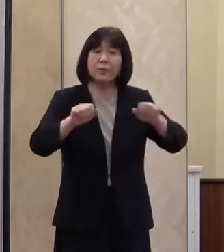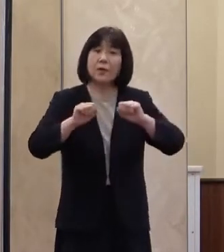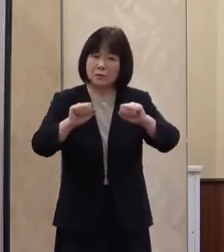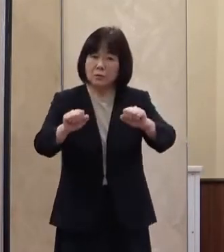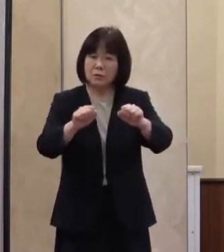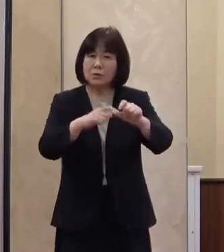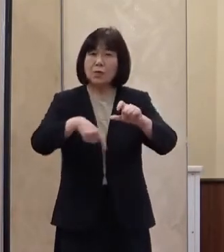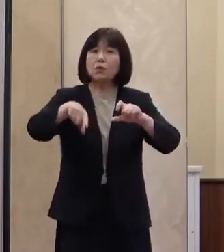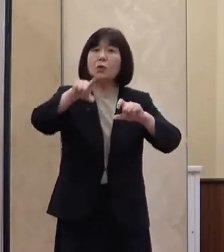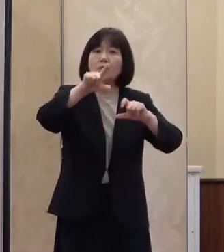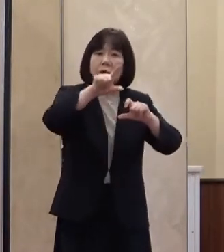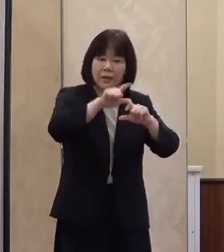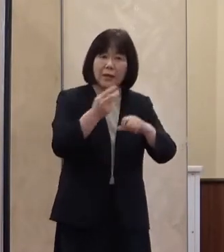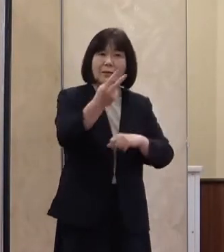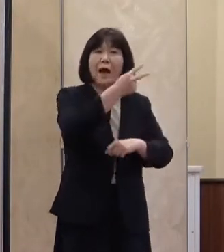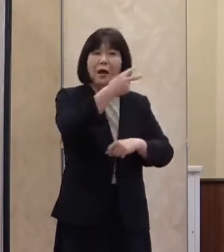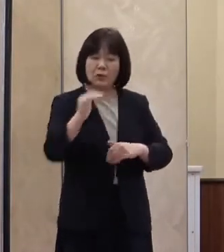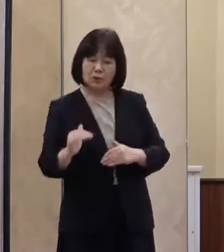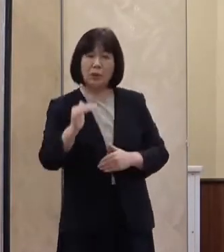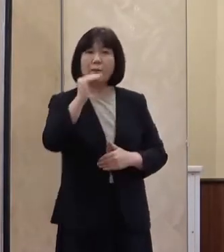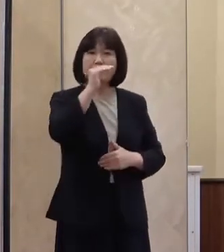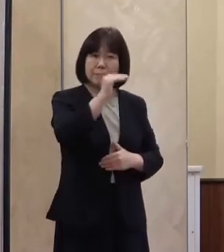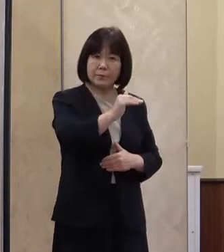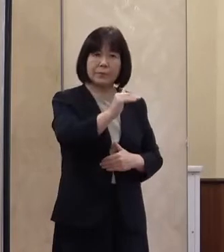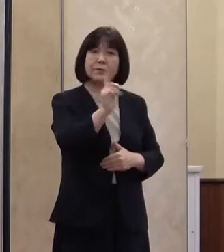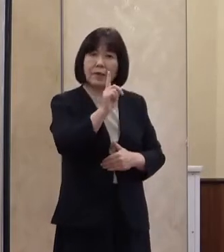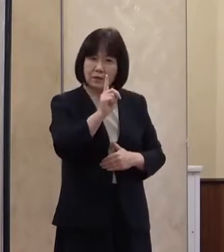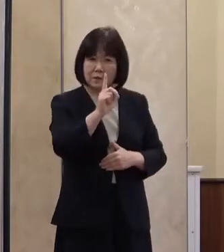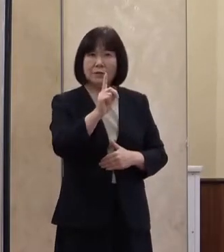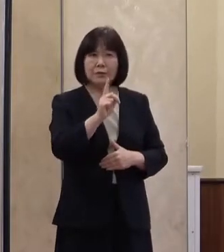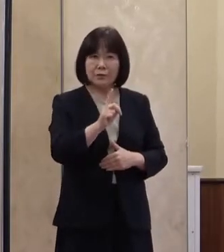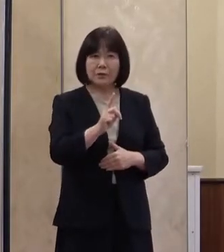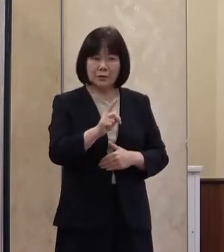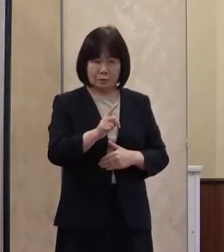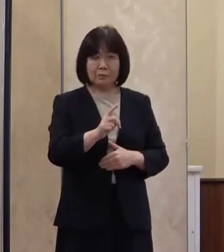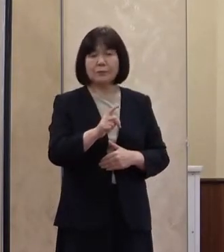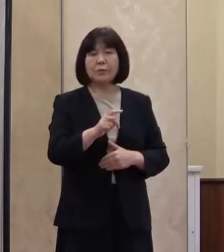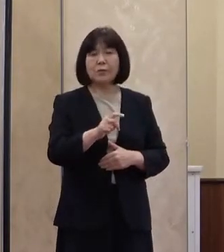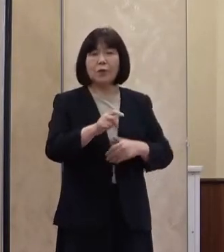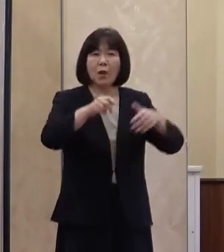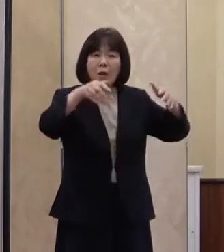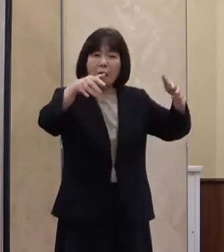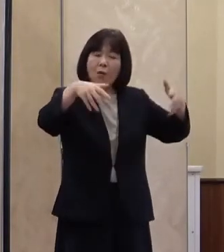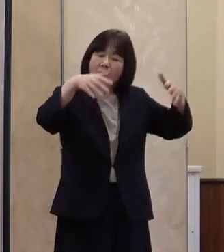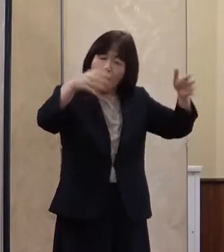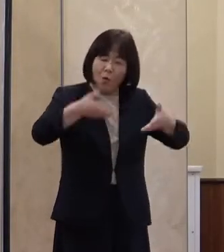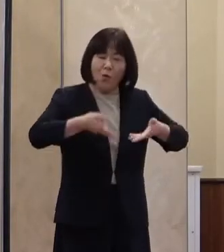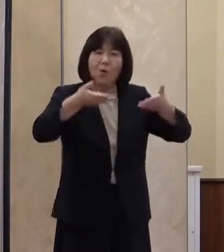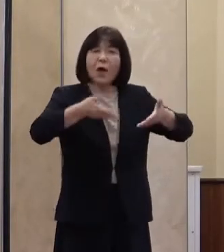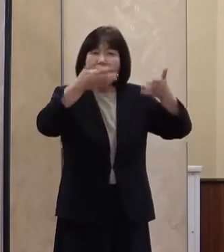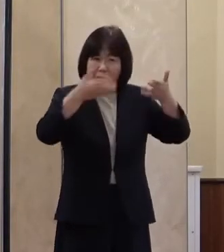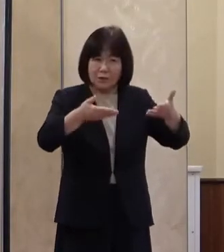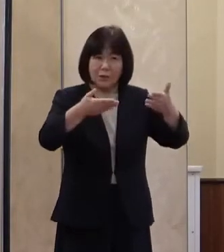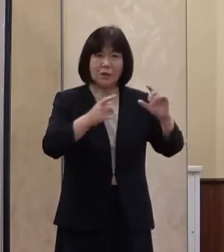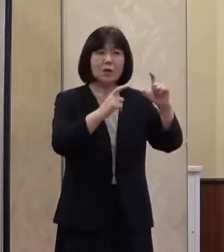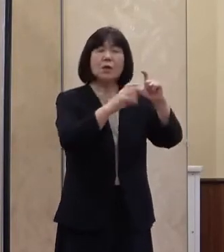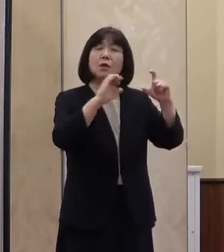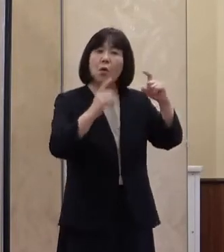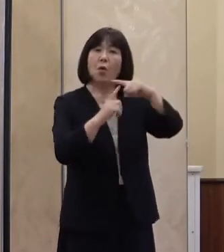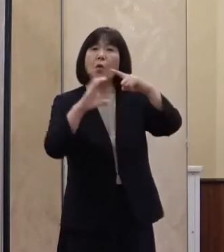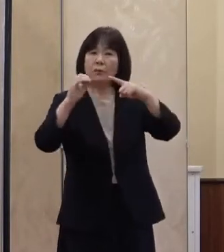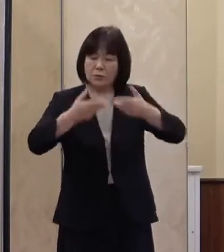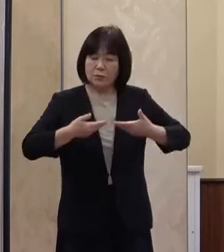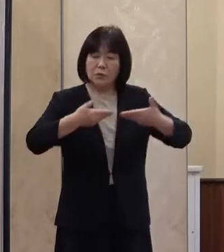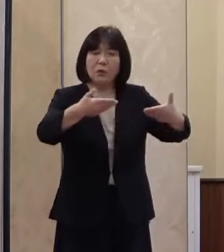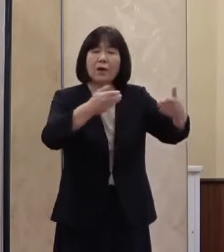この次の第2ステップである需要喚起、 GoTo 商店街に今回取り組んでいくということです。